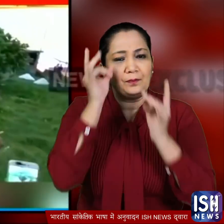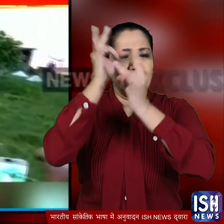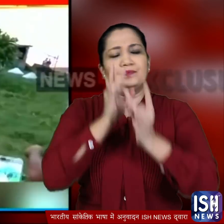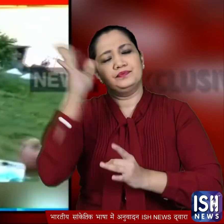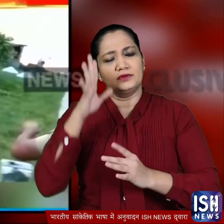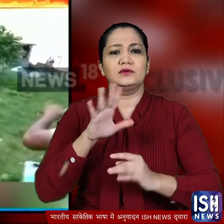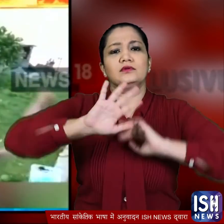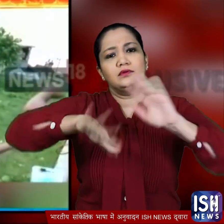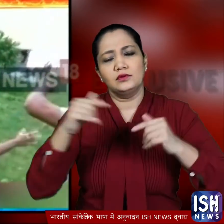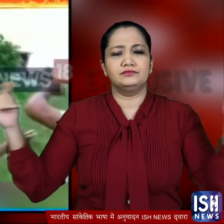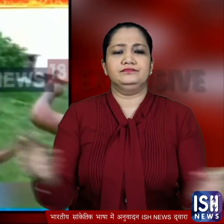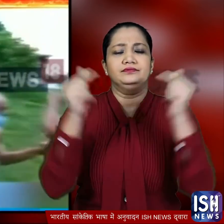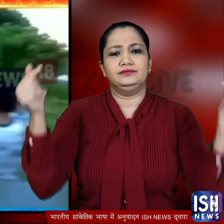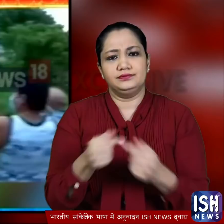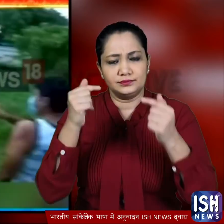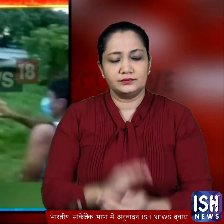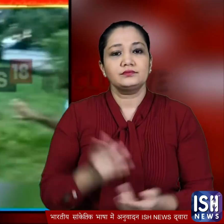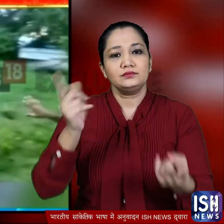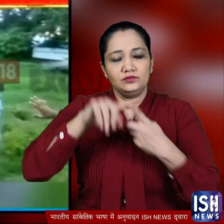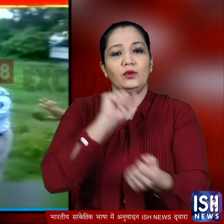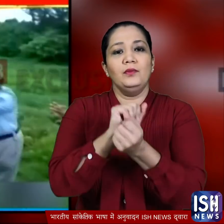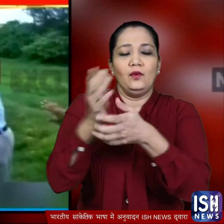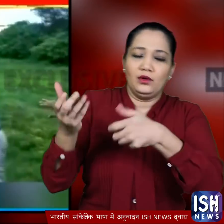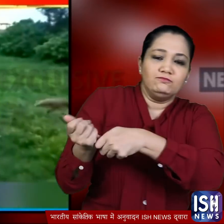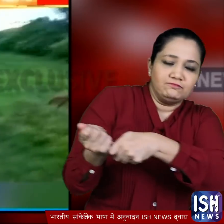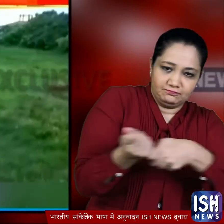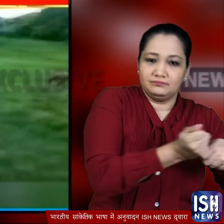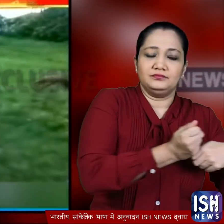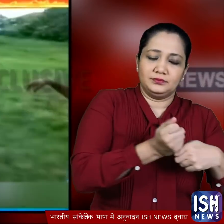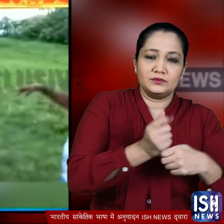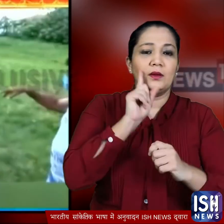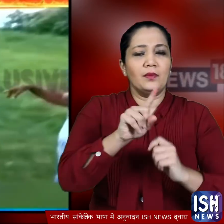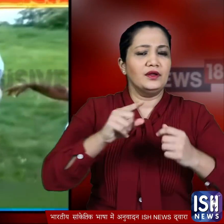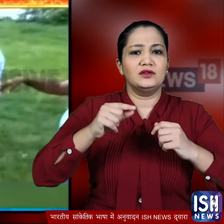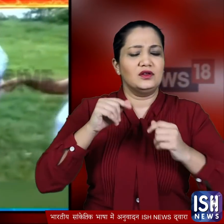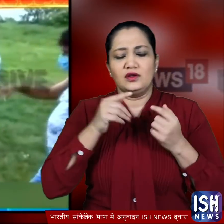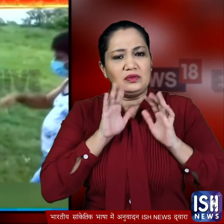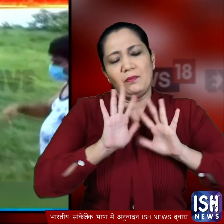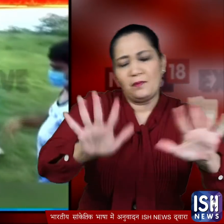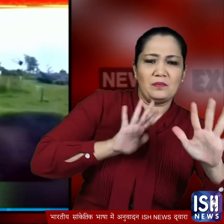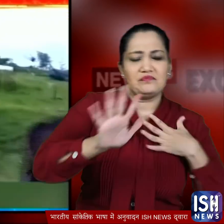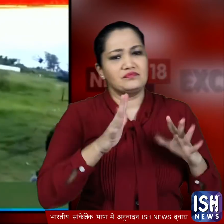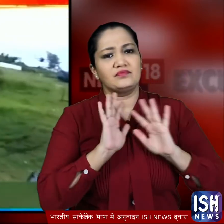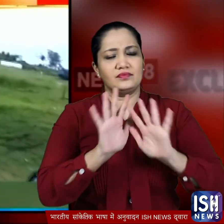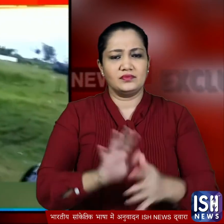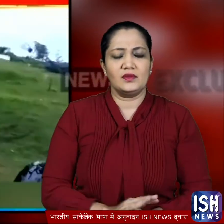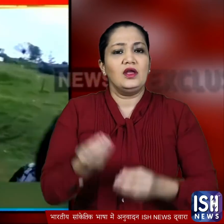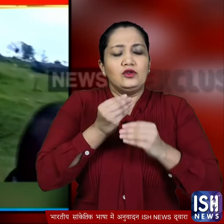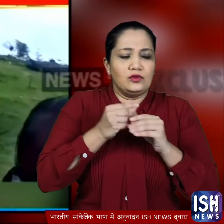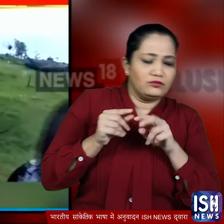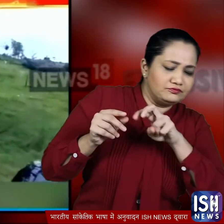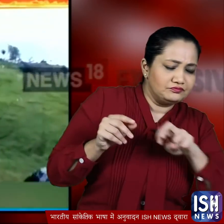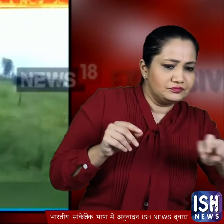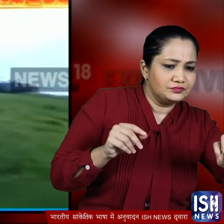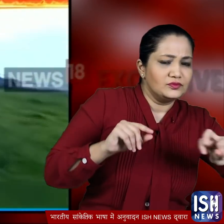गया और पुलिस वालों से ही उलझ पड़ा। इस दौरान एक पुलिस वाले ने उसे खींचकर हटाने की कोशिश की, लेकिन उसने उसके साथ ही धक्का मुक्की शुरू कर दी। थोड़ी दूर जाने के बाद